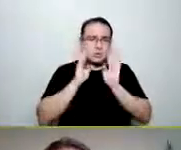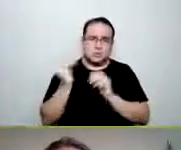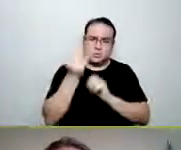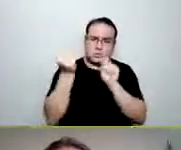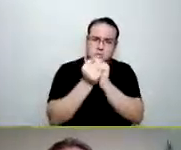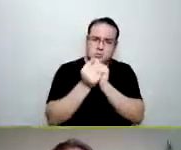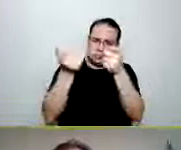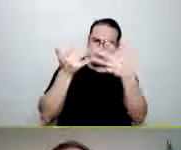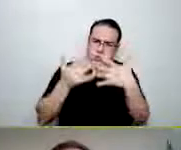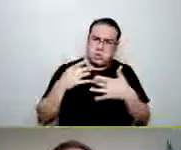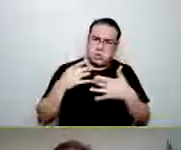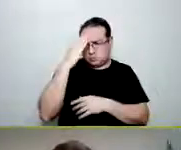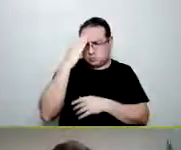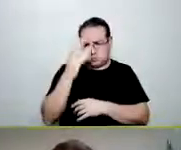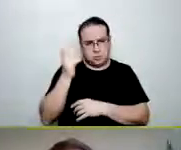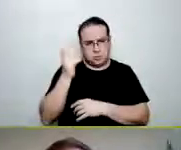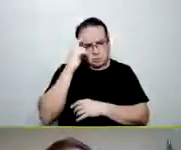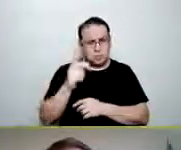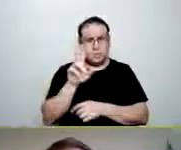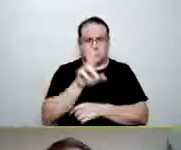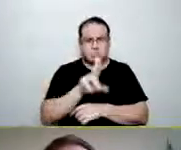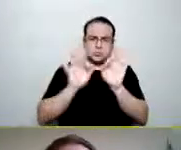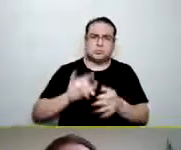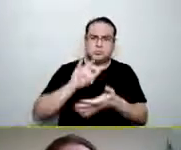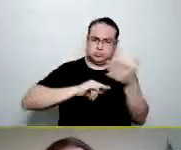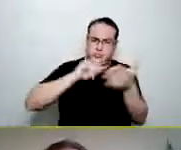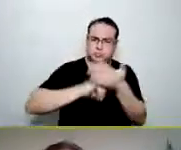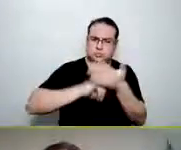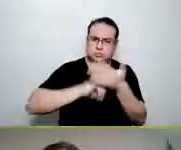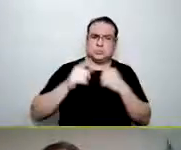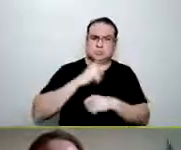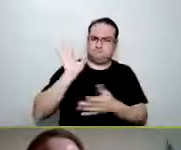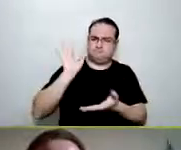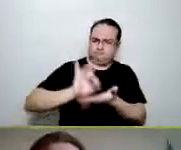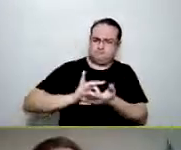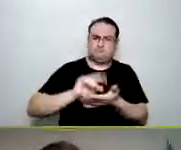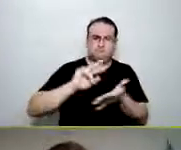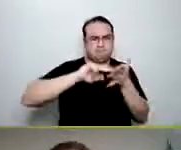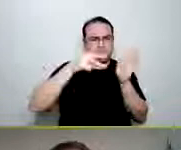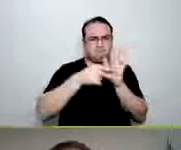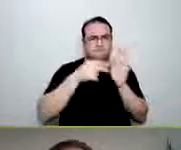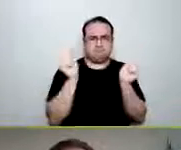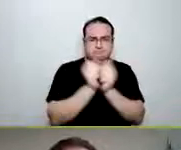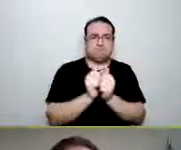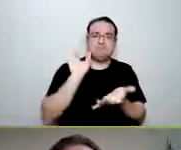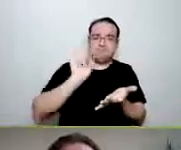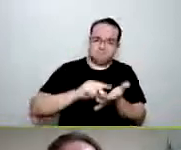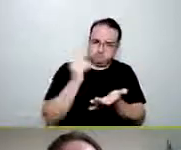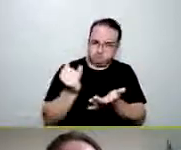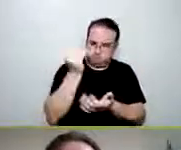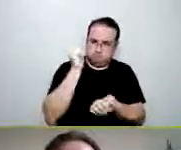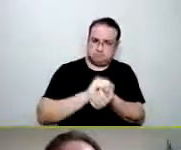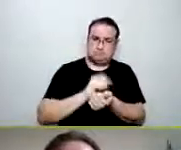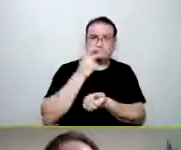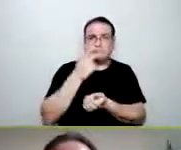de saber sobre a cultura para fazer uma documentação que tenha realmente significado, que realmente seja relevante, e não